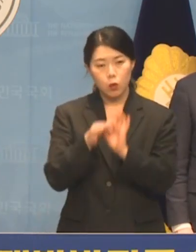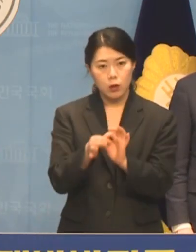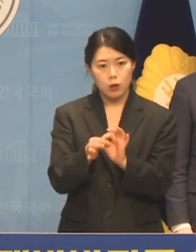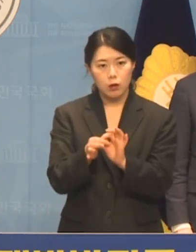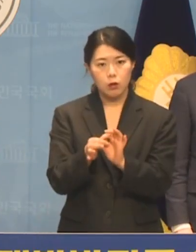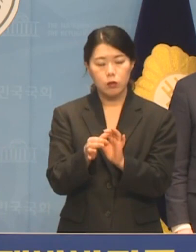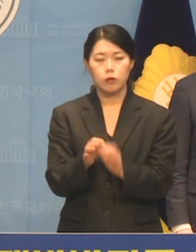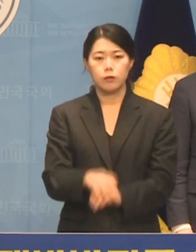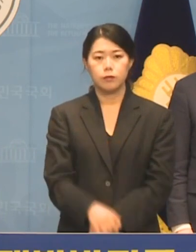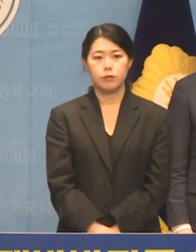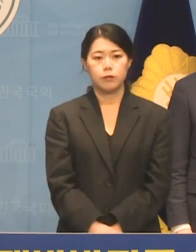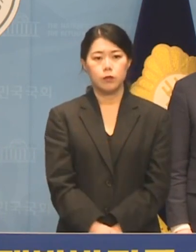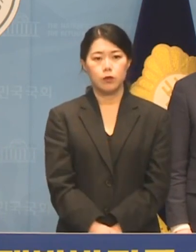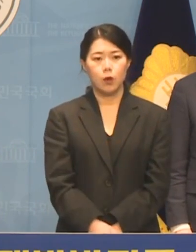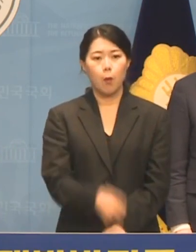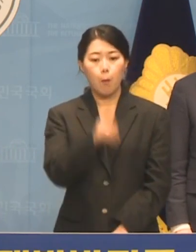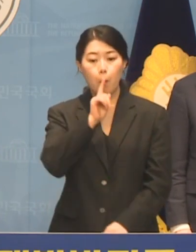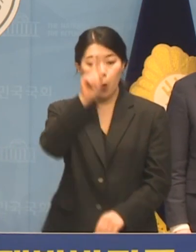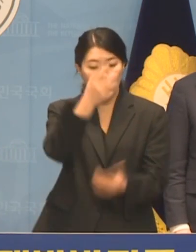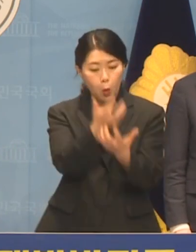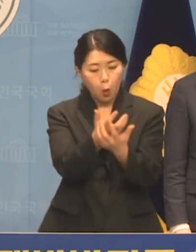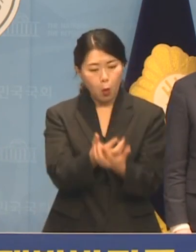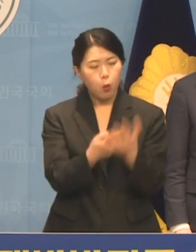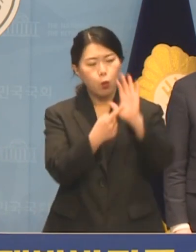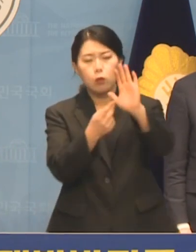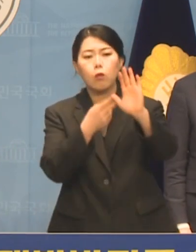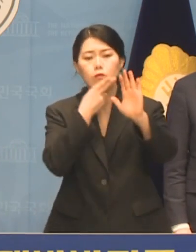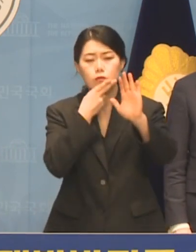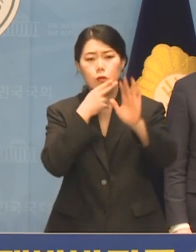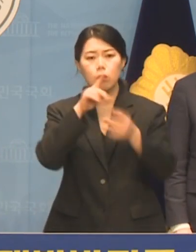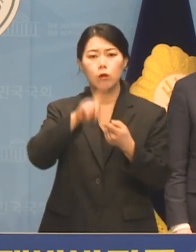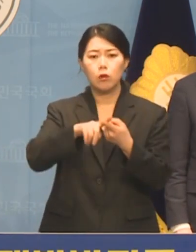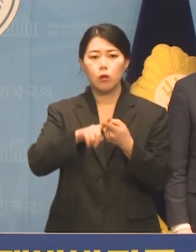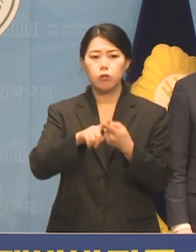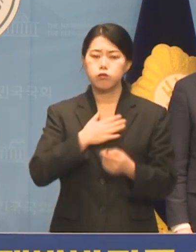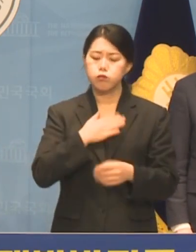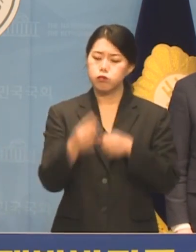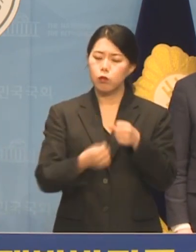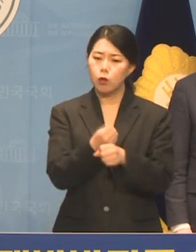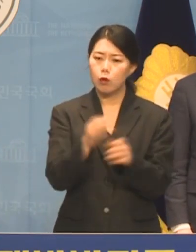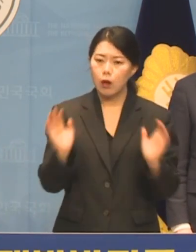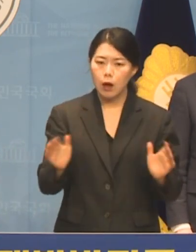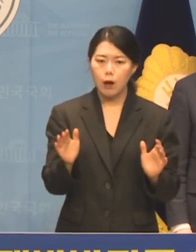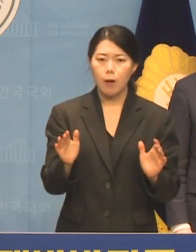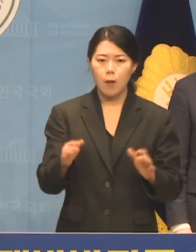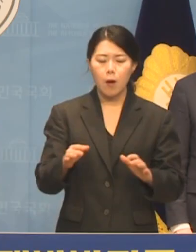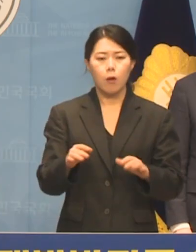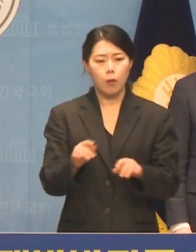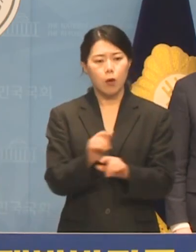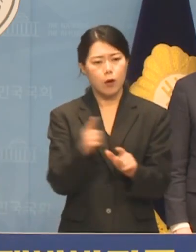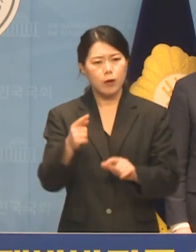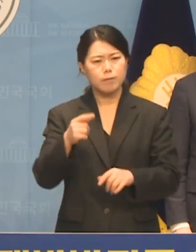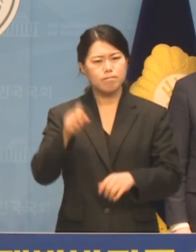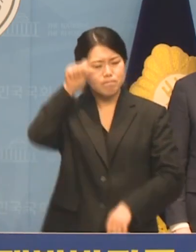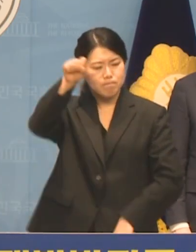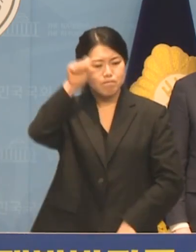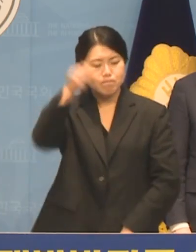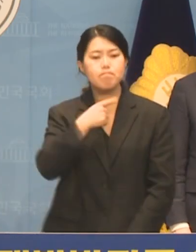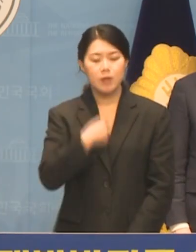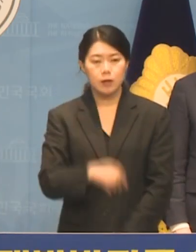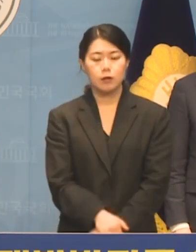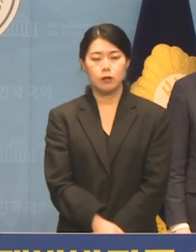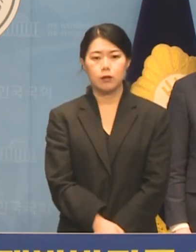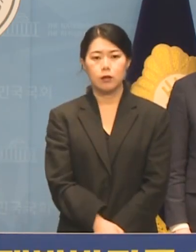투자한 다양한 보고서들이 공개되지 않고 있음에 대해서 수년 동안 같이 싸워왔고요. 그래서 그 결과가